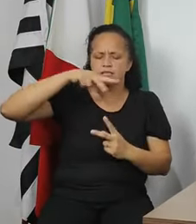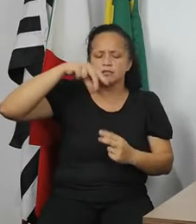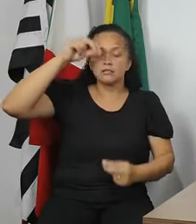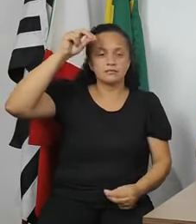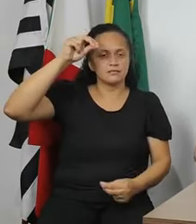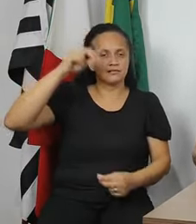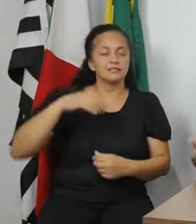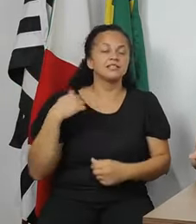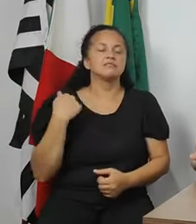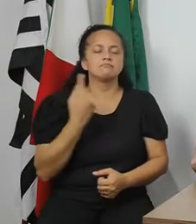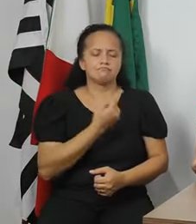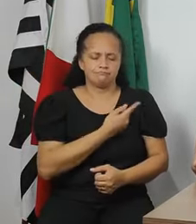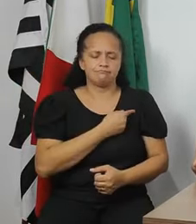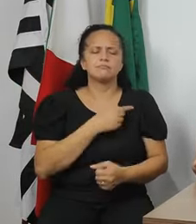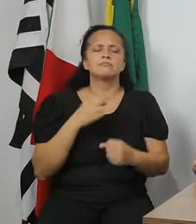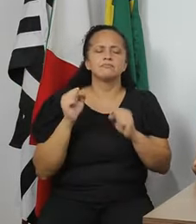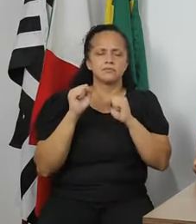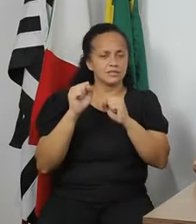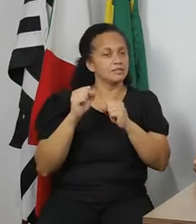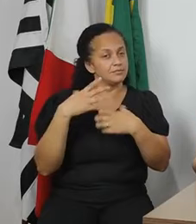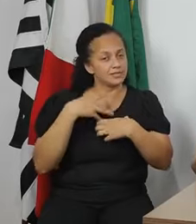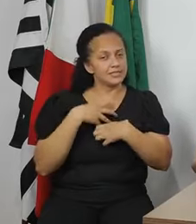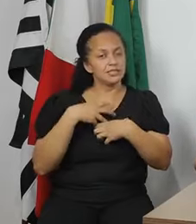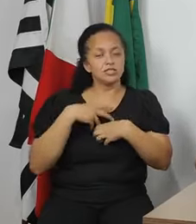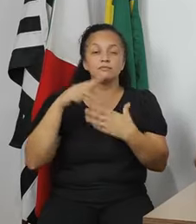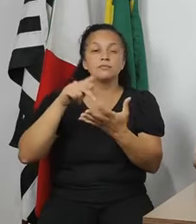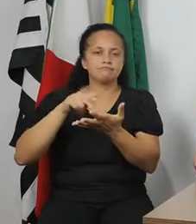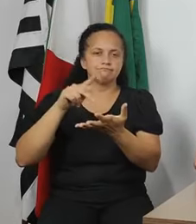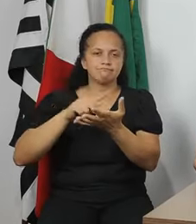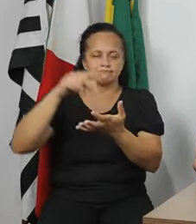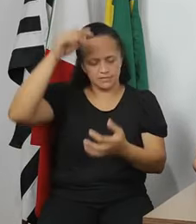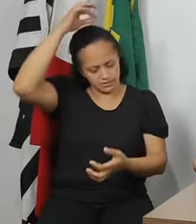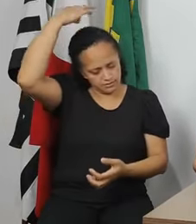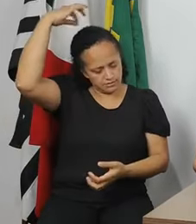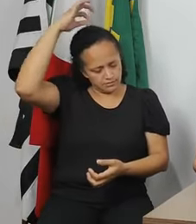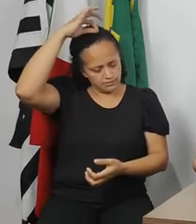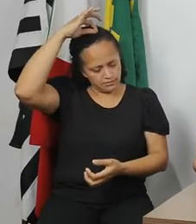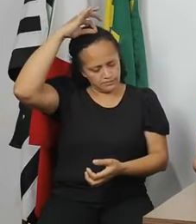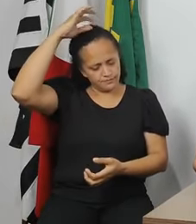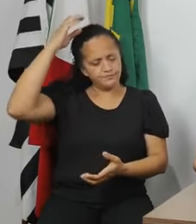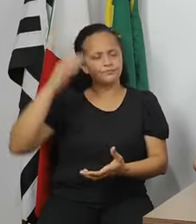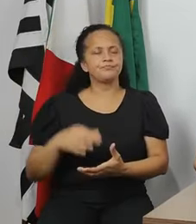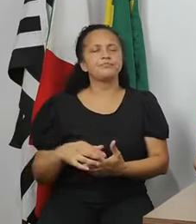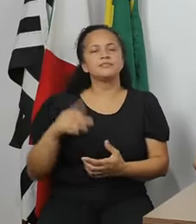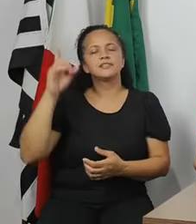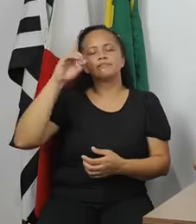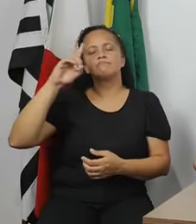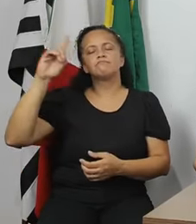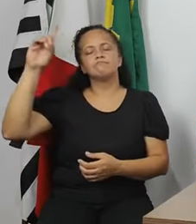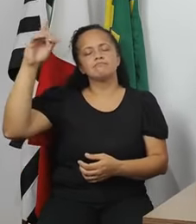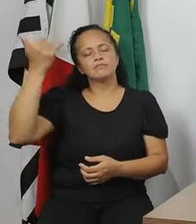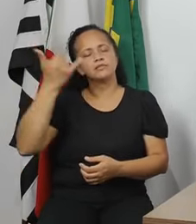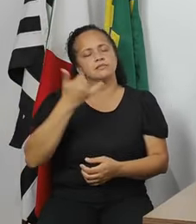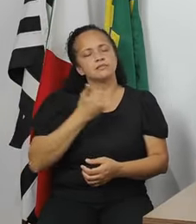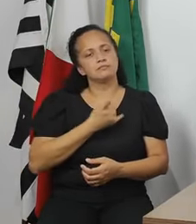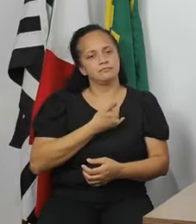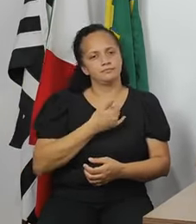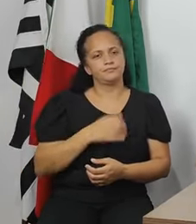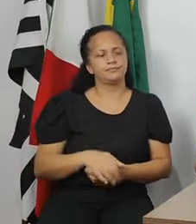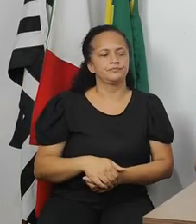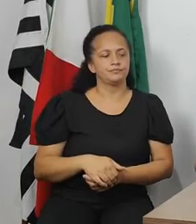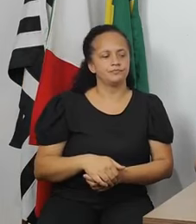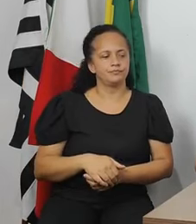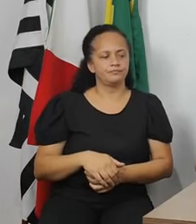mais sensível à voz do Espírito Santo e a se conectar com Deus, né? Então, aqui nesse